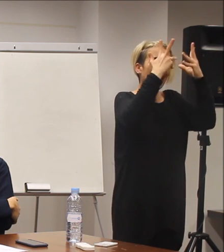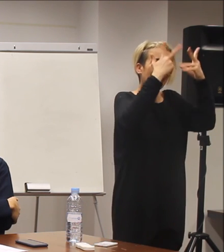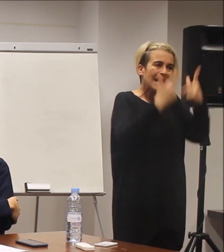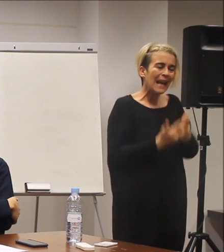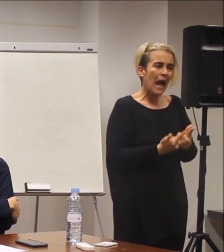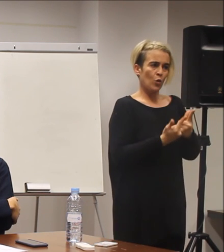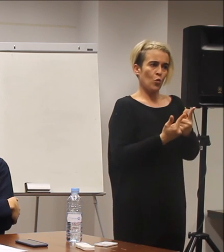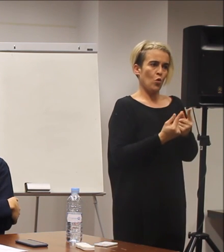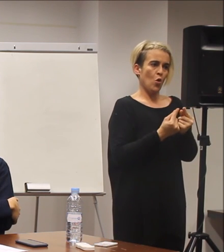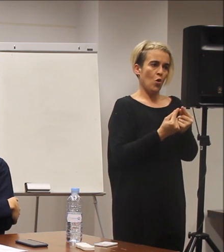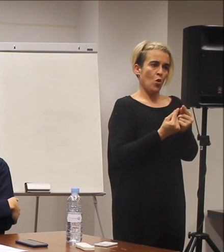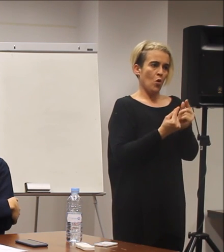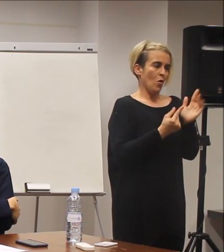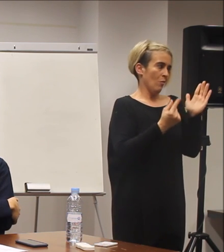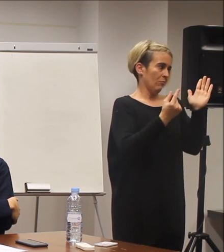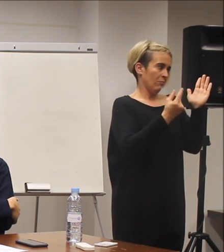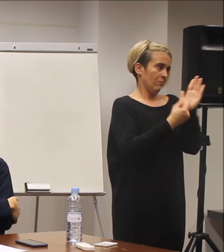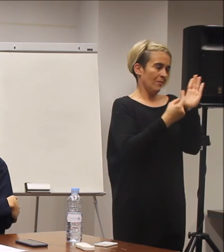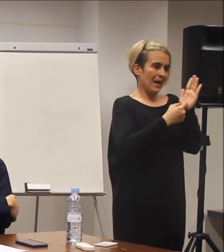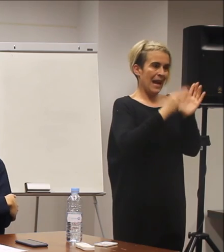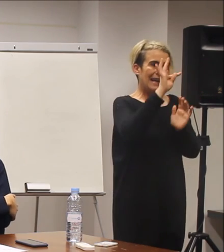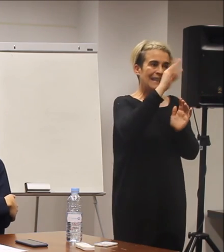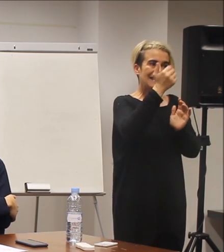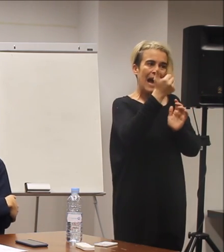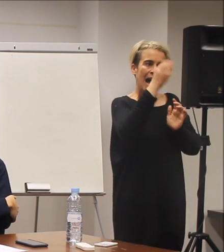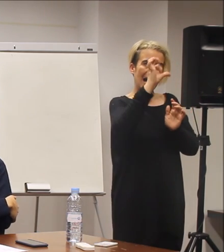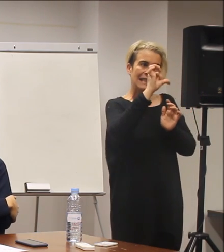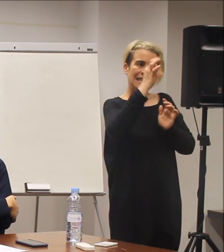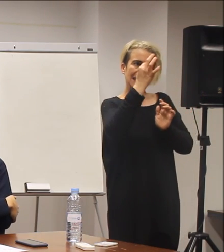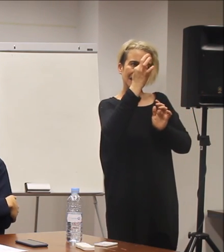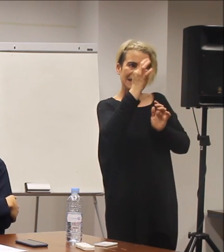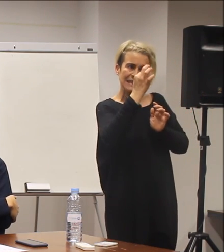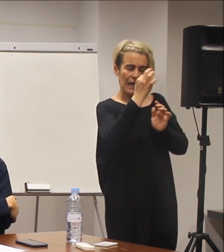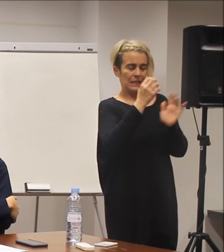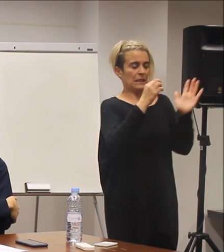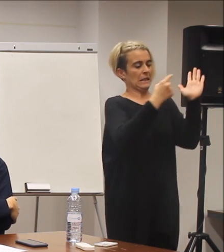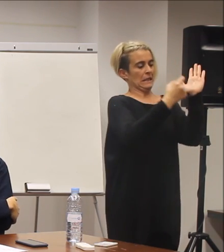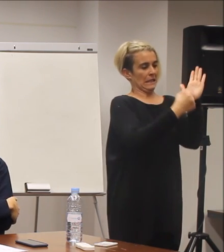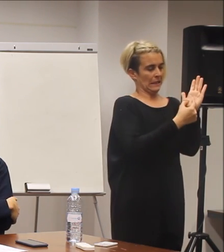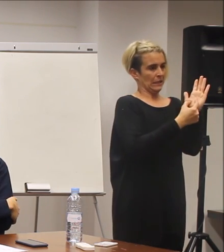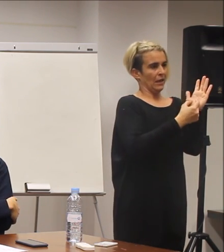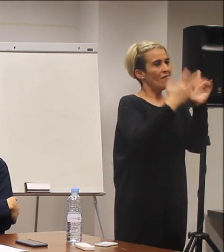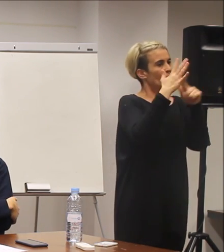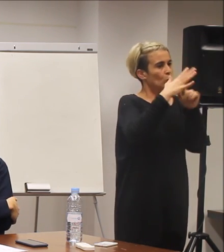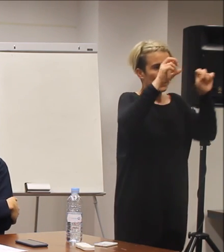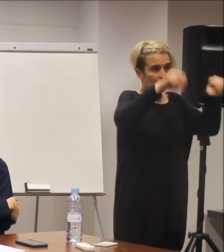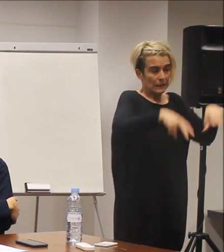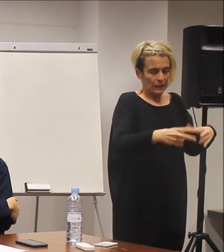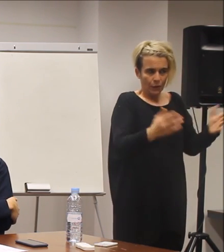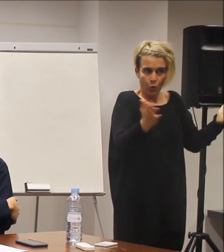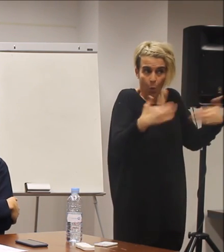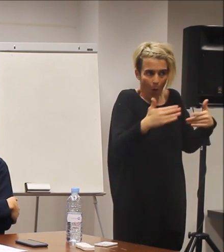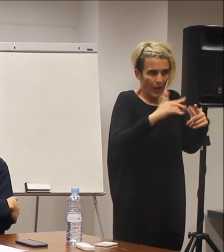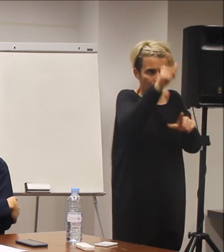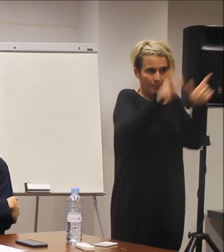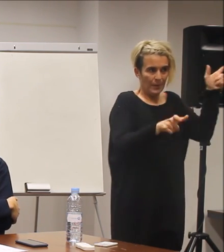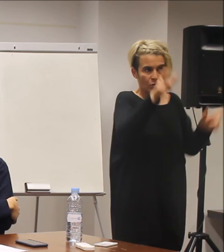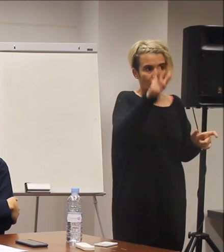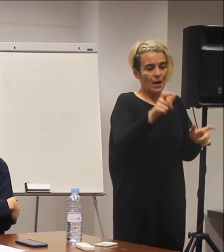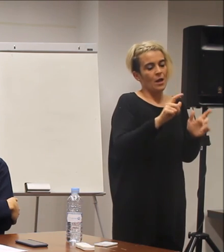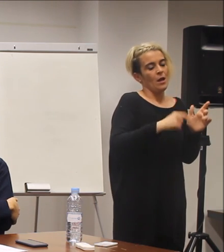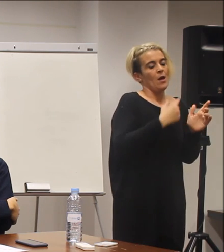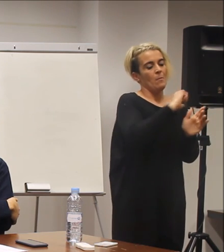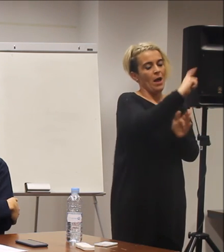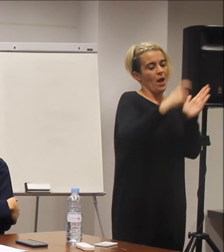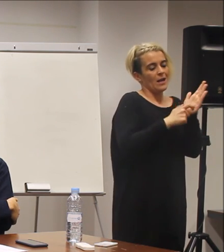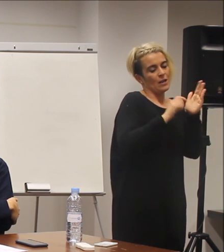cliente que tenga factura de tasación, no la he encontrado. Vale, importantísimo siempre, tanto para la cláusula suelo como para